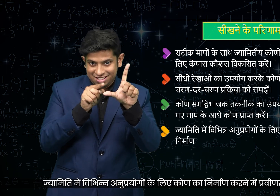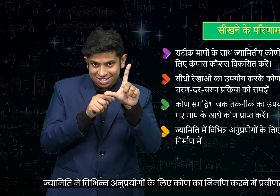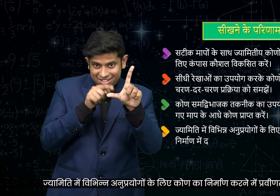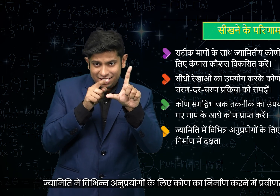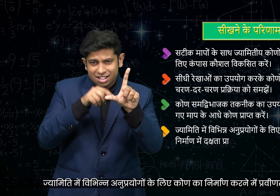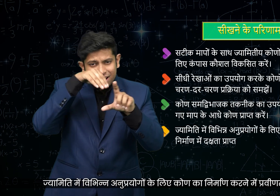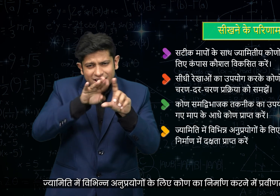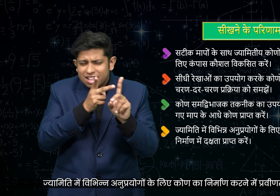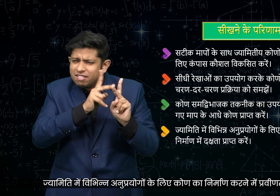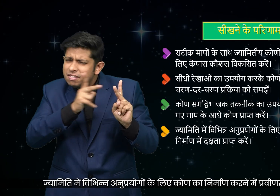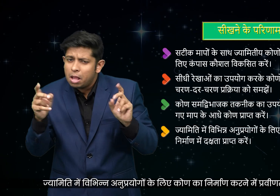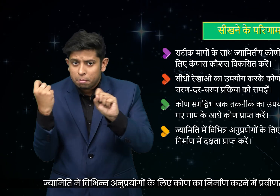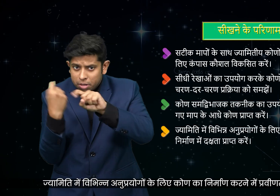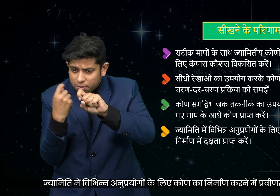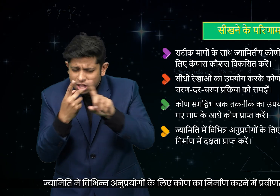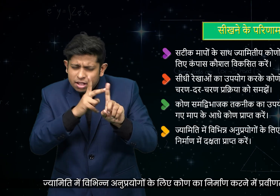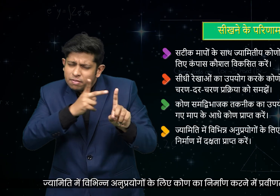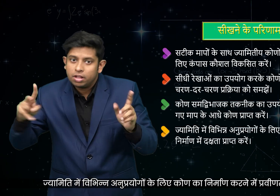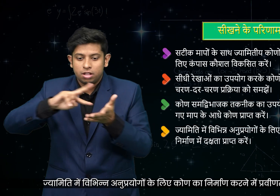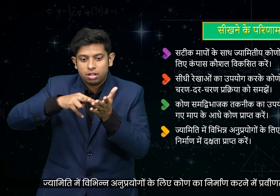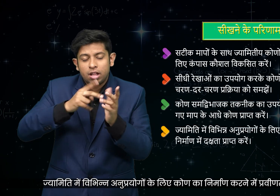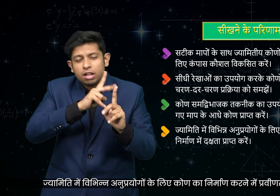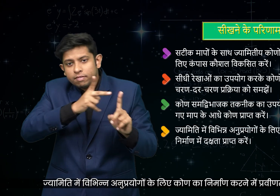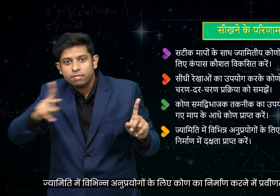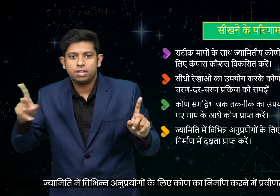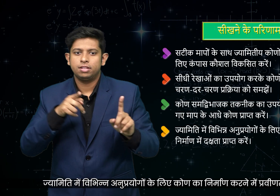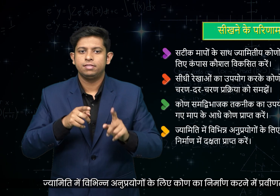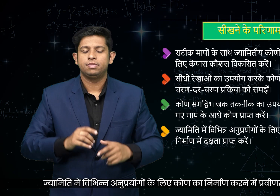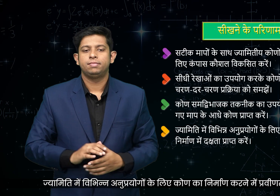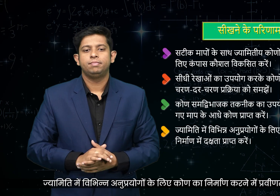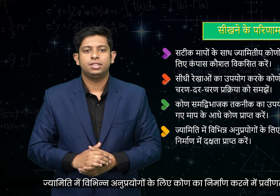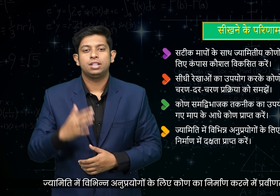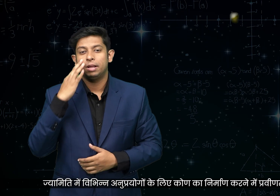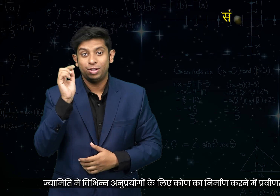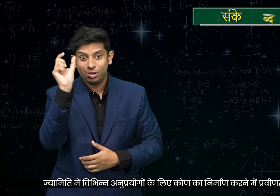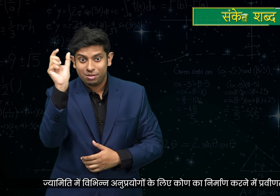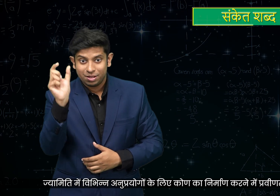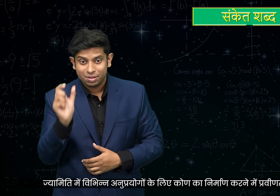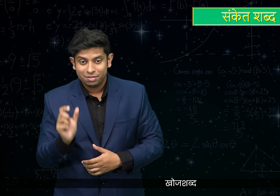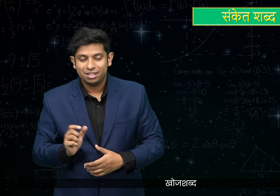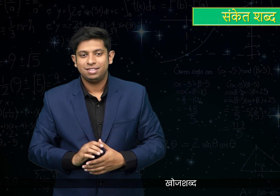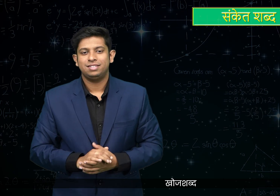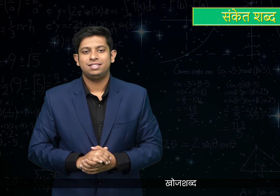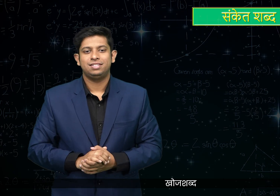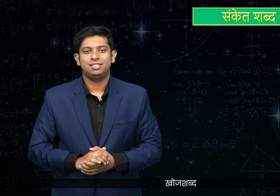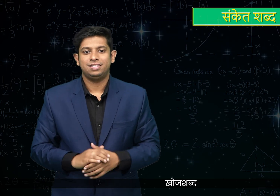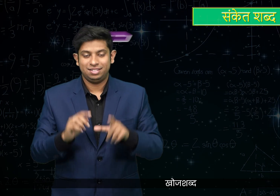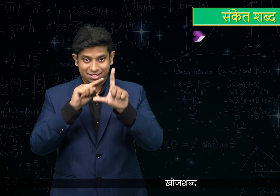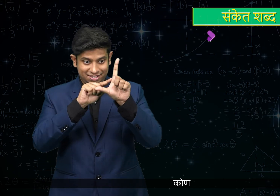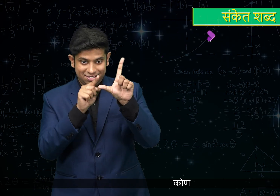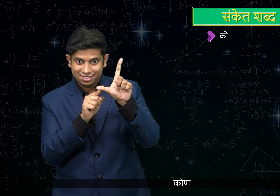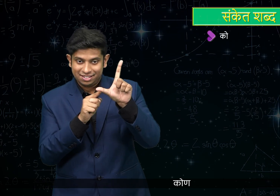विभिन्न अनुप्रयोगों को लिए कोण का निर्माण करने में प्रवीणता प्राप्त करें। खोज